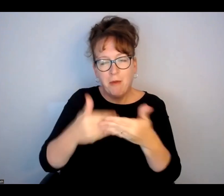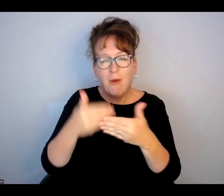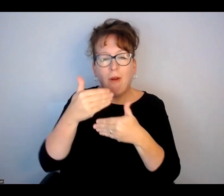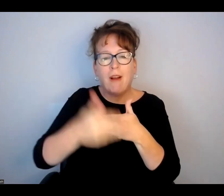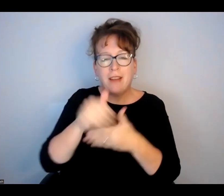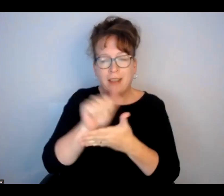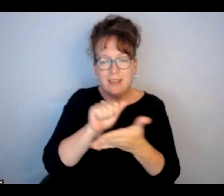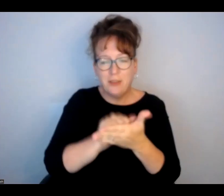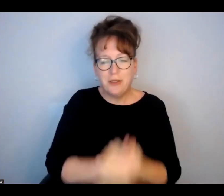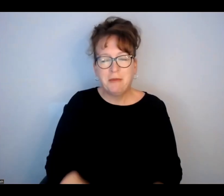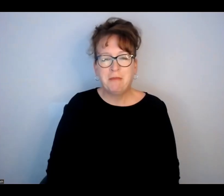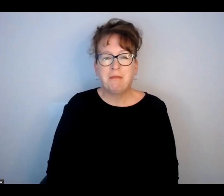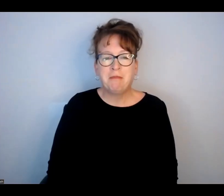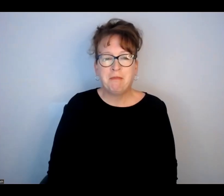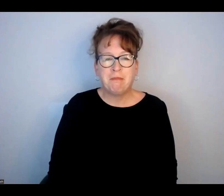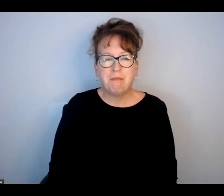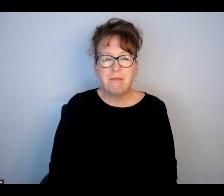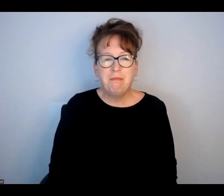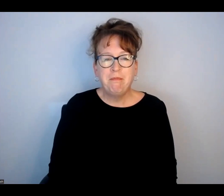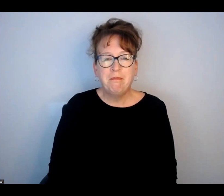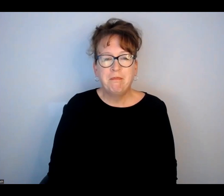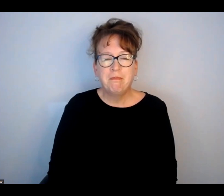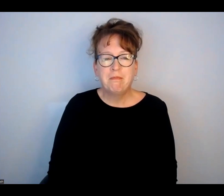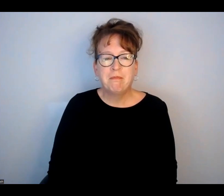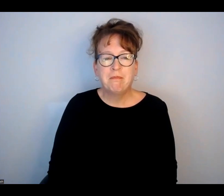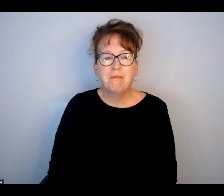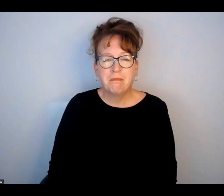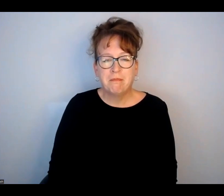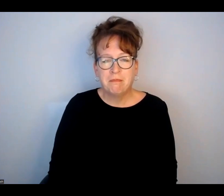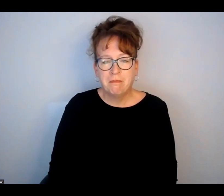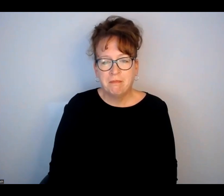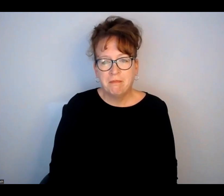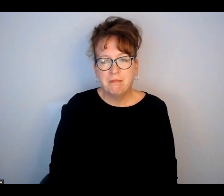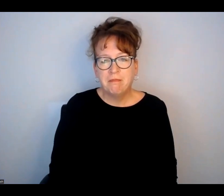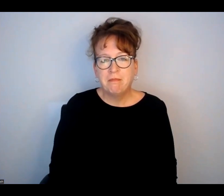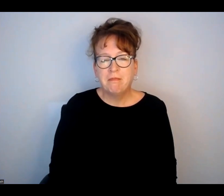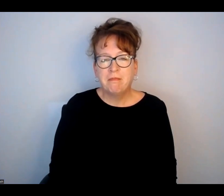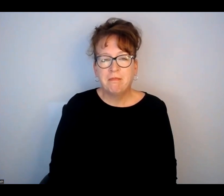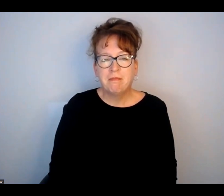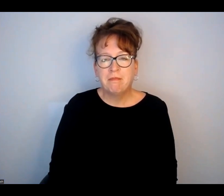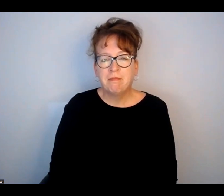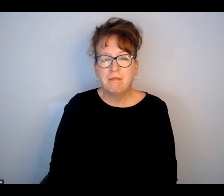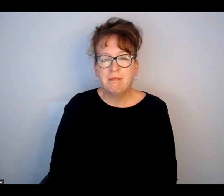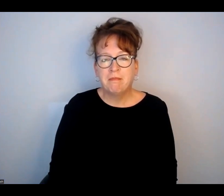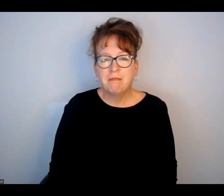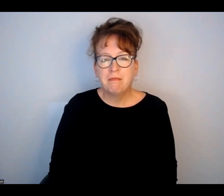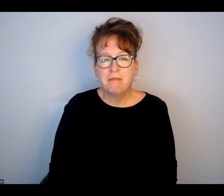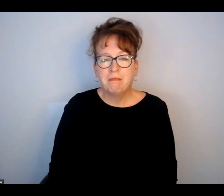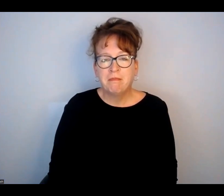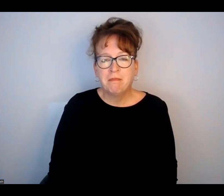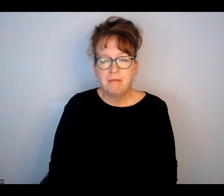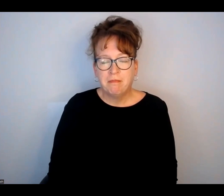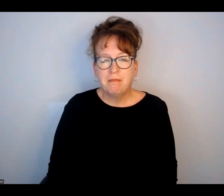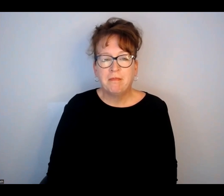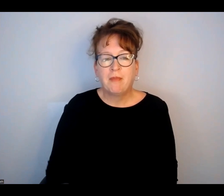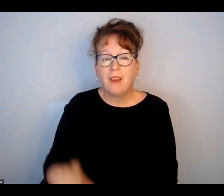tenemos para dar antes de nuestro próximo elemento de la agenda Okay okay hay una